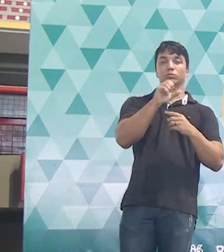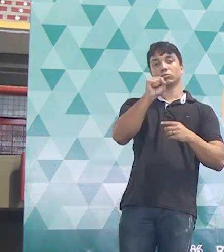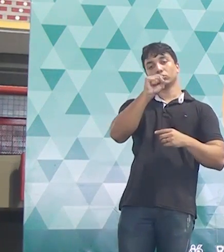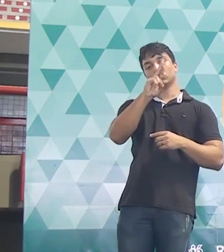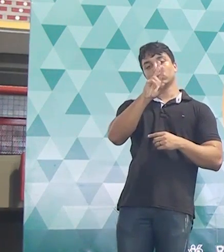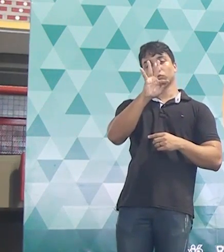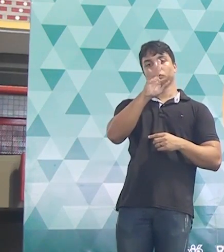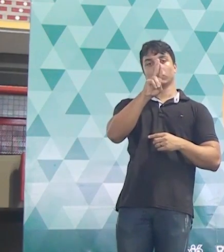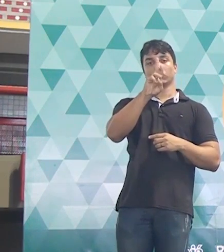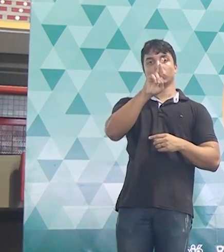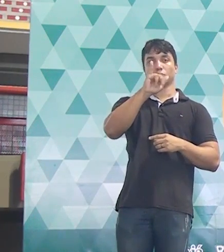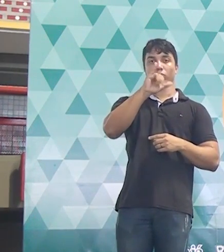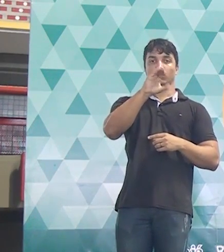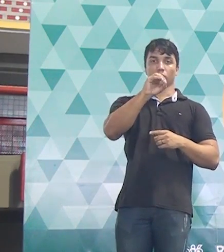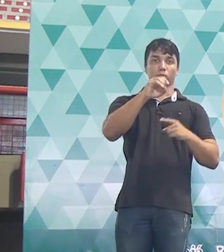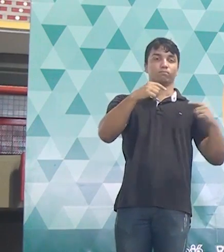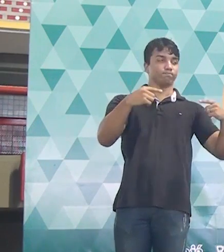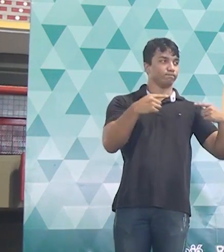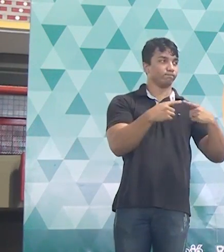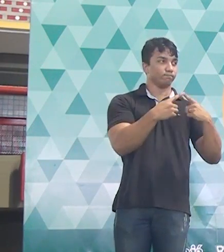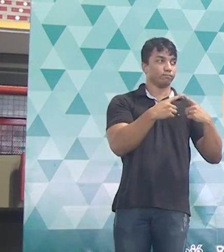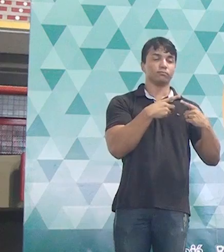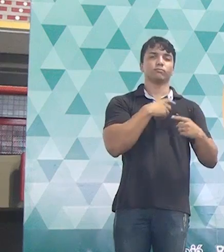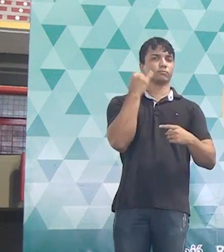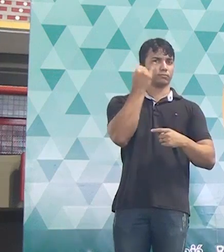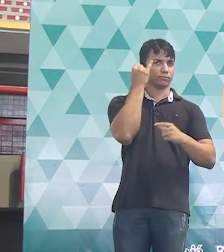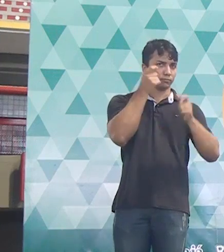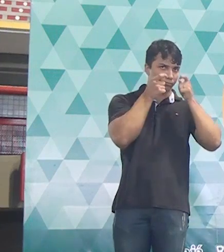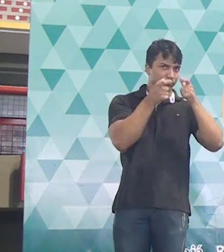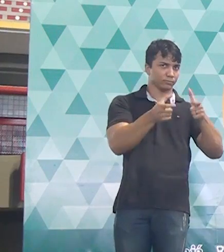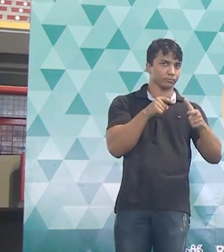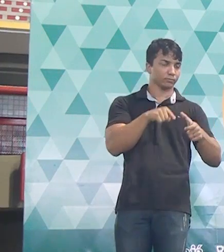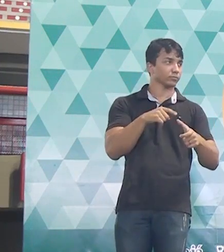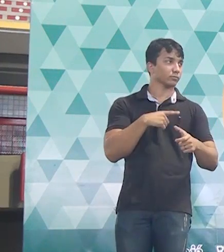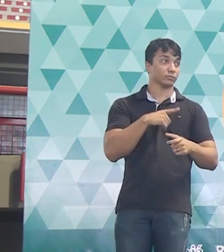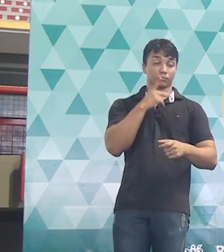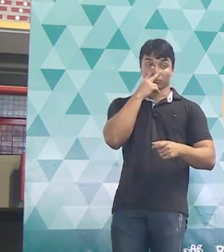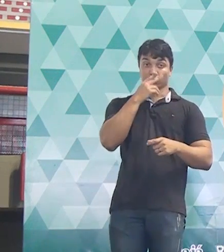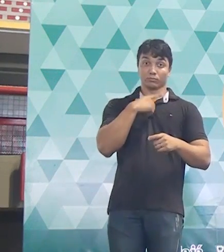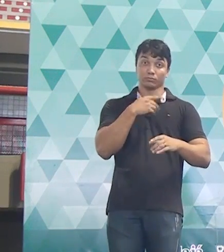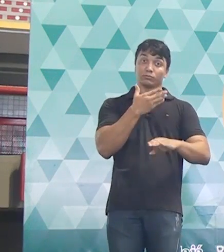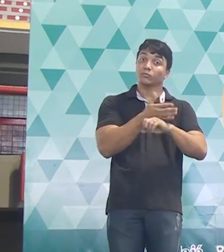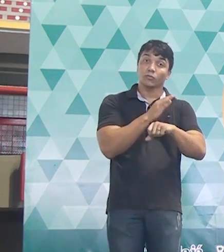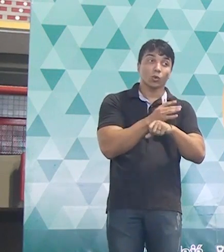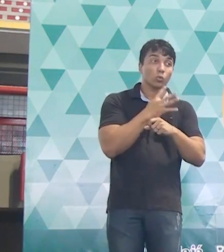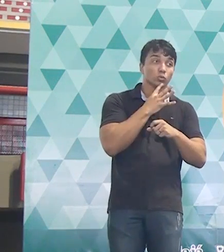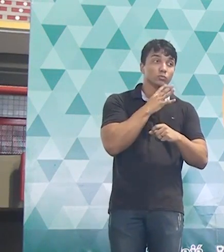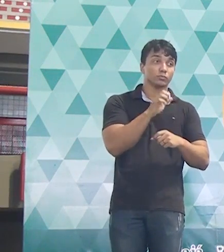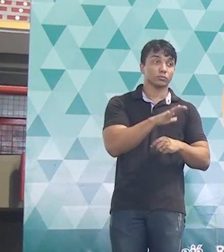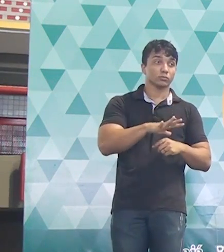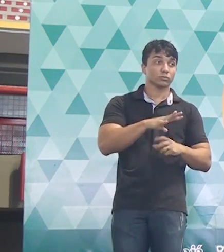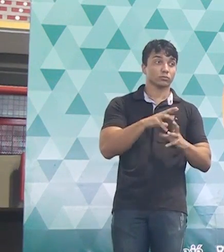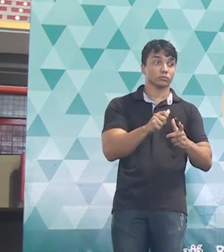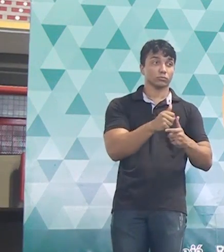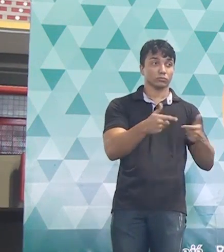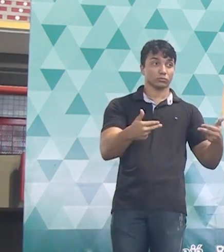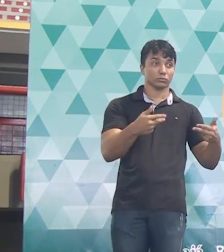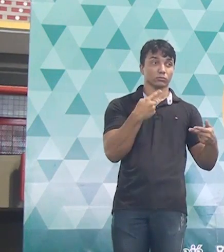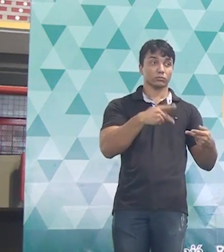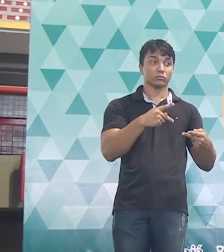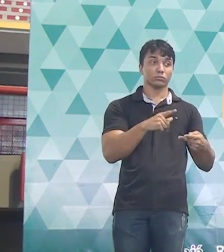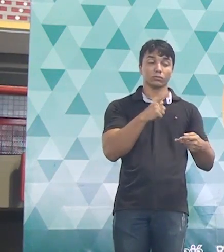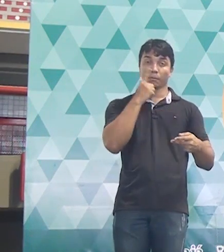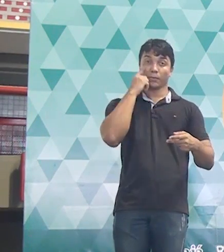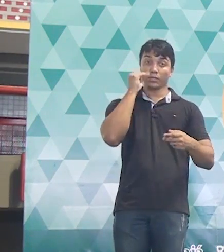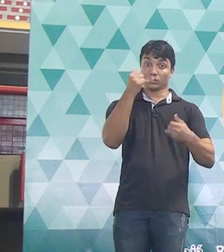Professor, é importante saber isso? Hoje em dia os vestibulares eles cobram muito conhecimento prático, conhecimento de mundo. Quanto mais